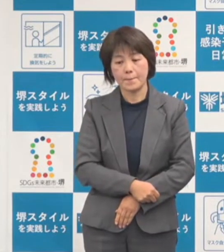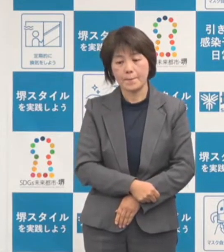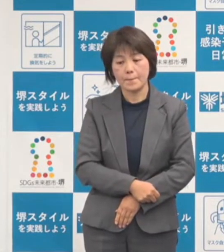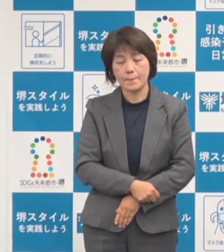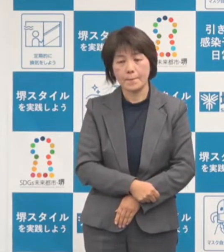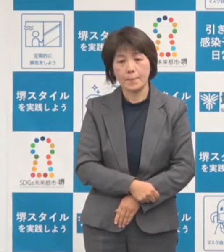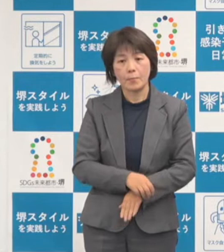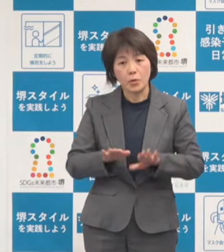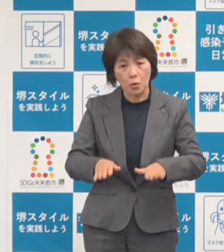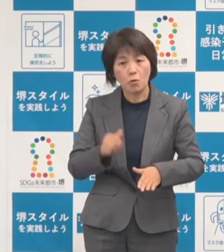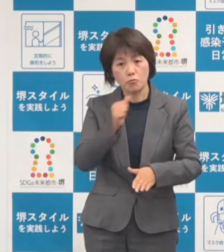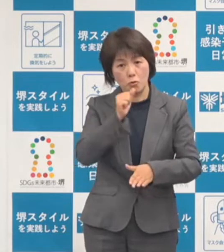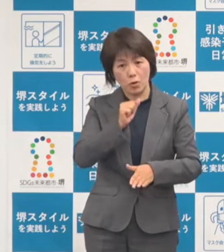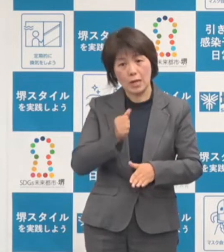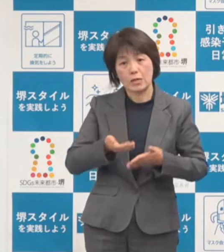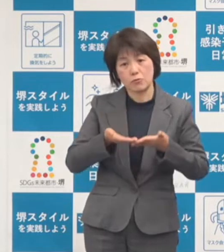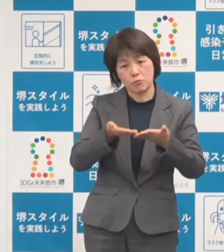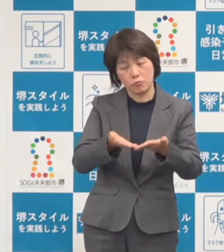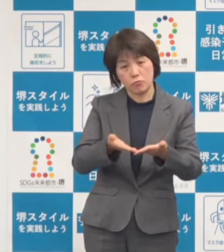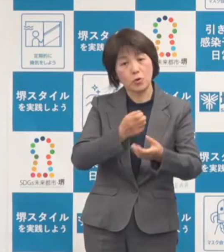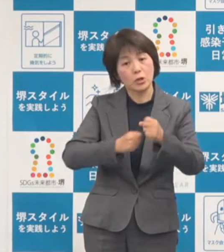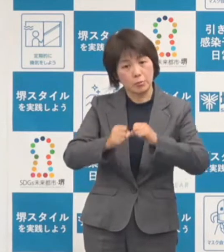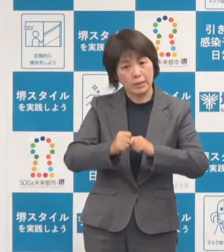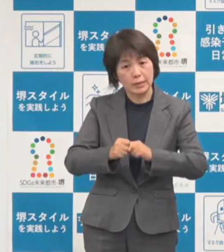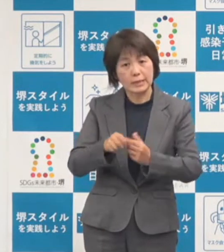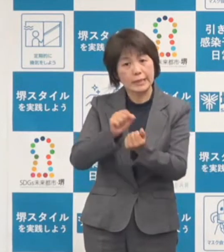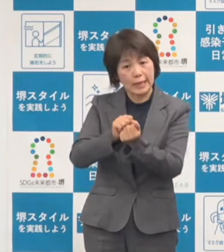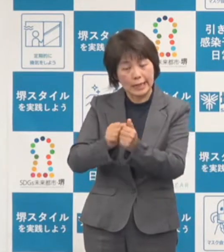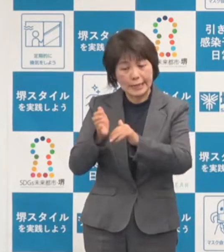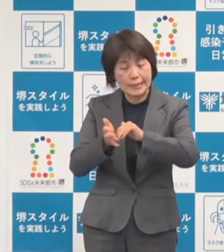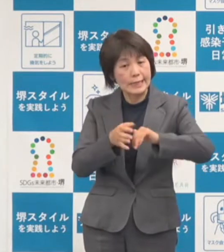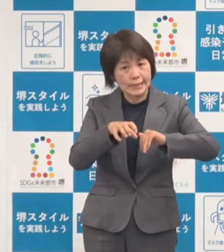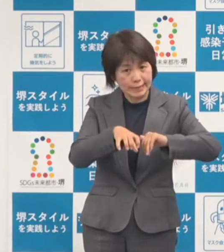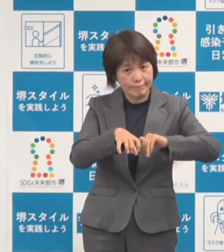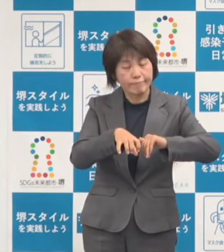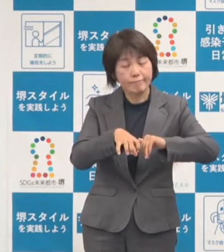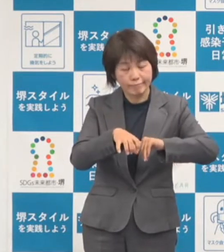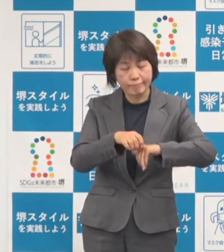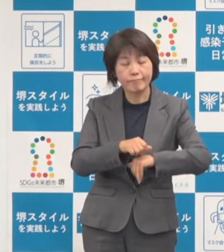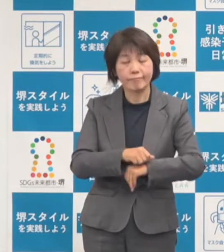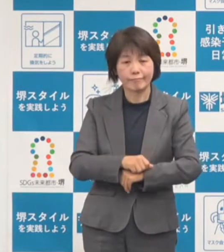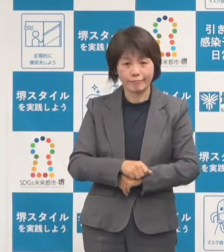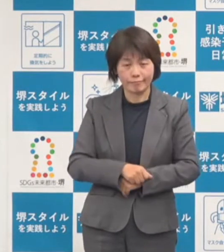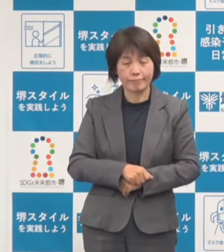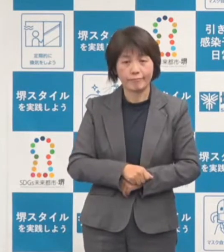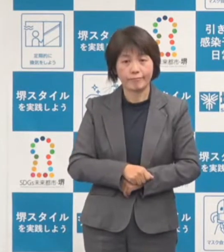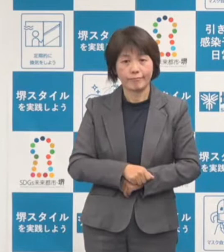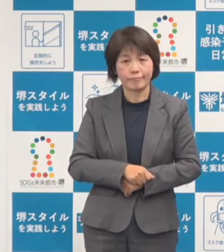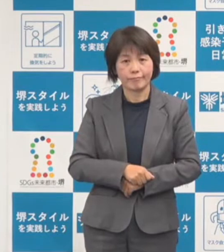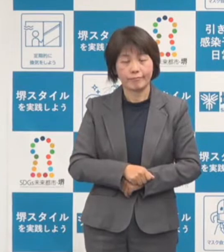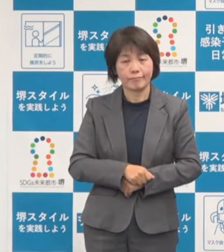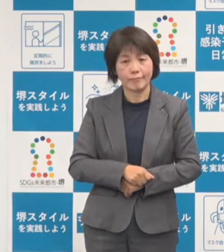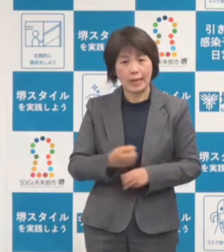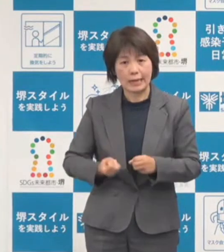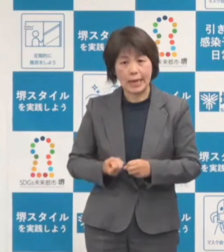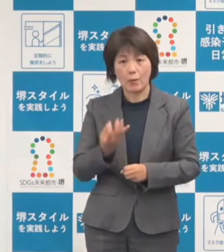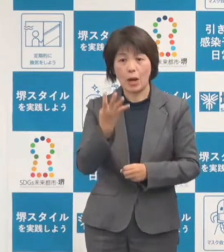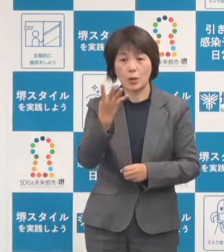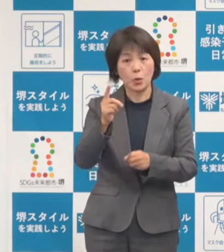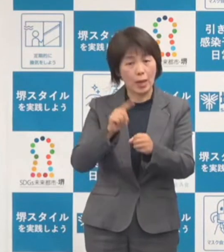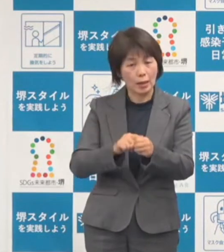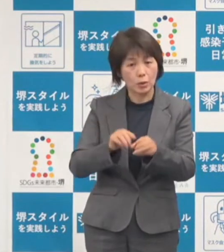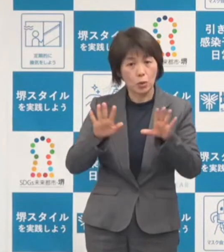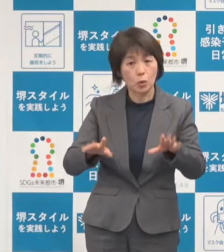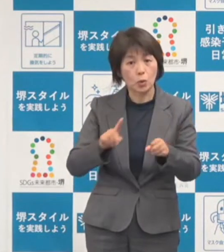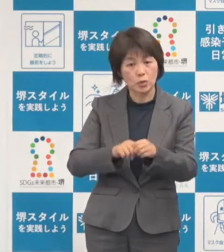本日ご紹介する取り組みが堺キッチンという取り組みでございまして、令和4年今年の2月に